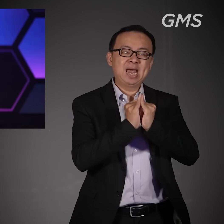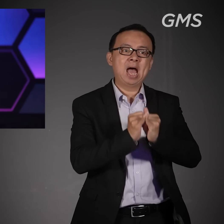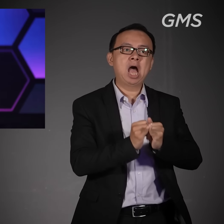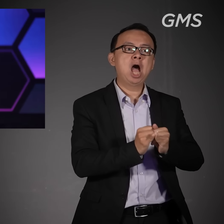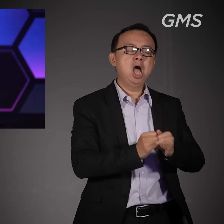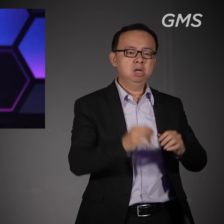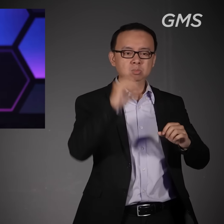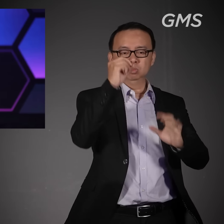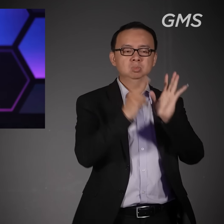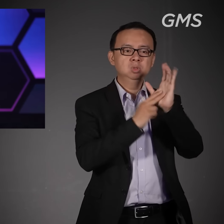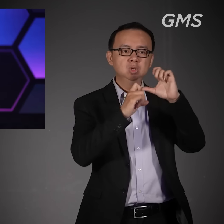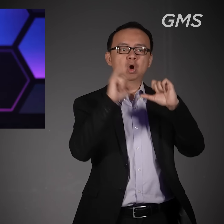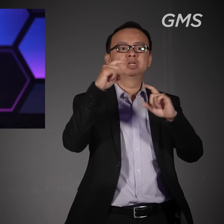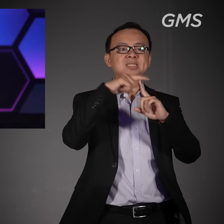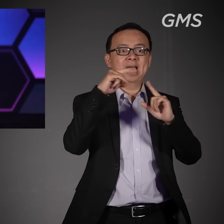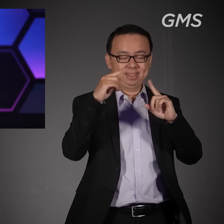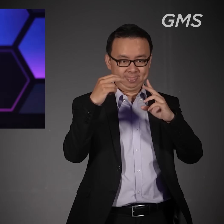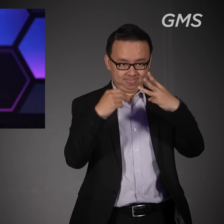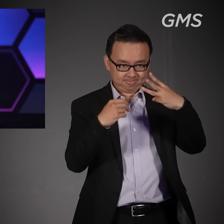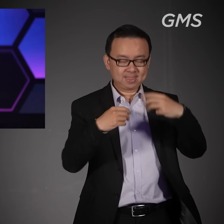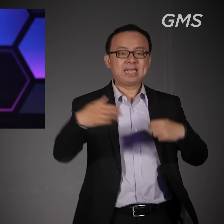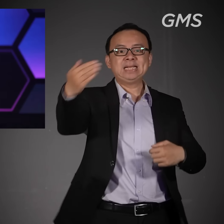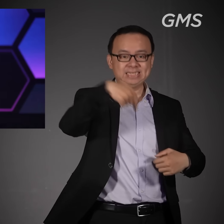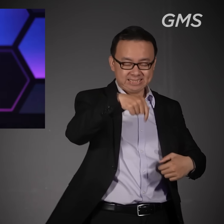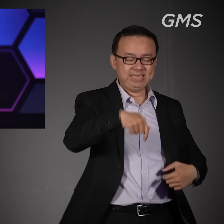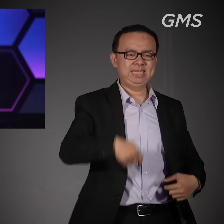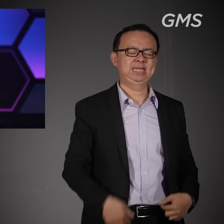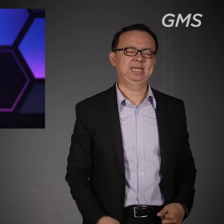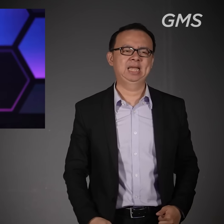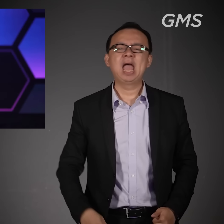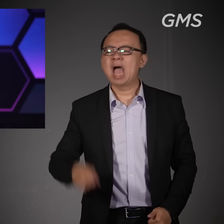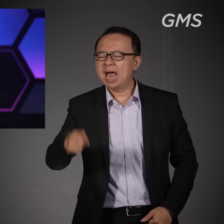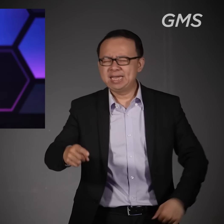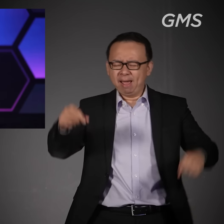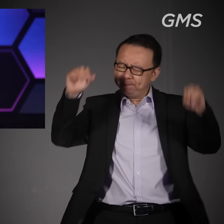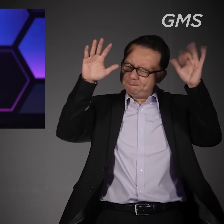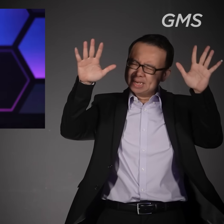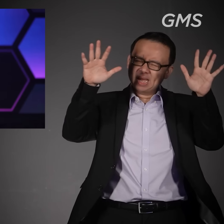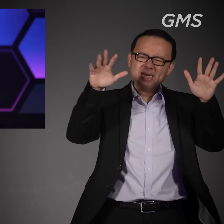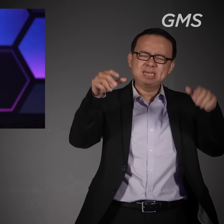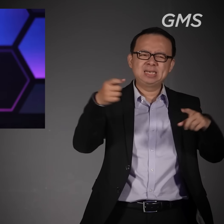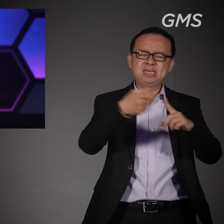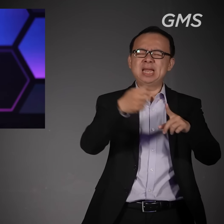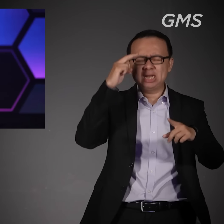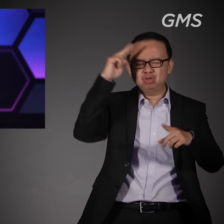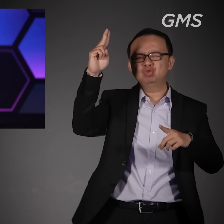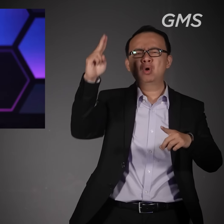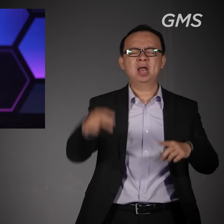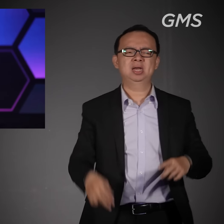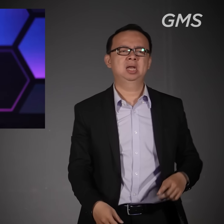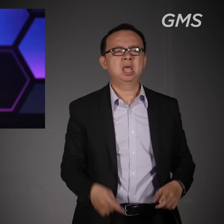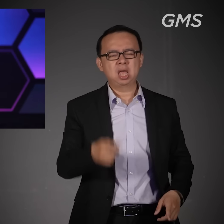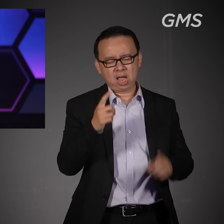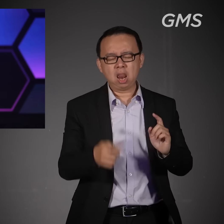individu. Ada berkat tertentu yang Tuhan sediakan di lokasi.